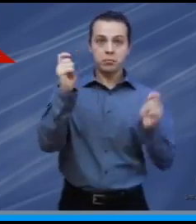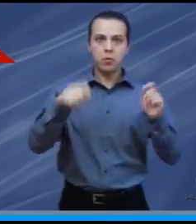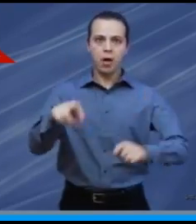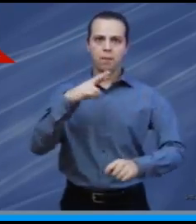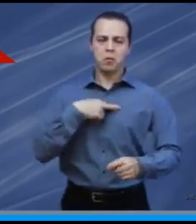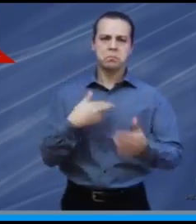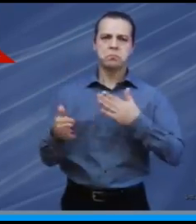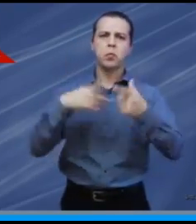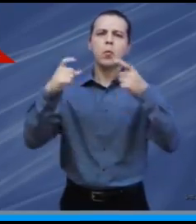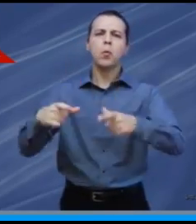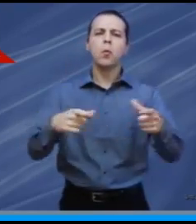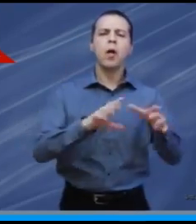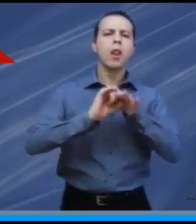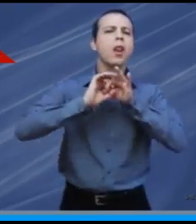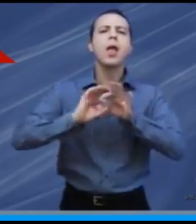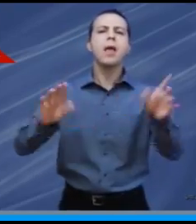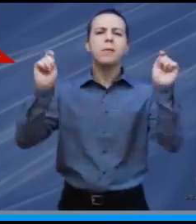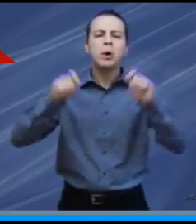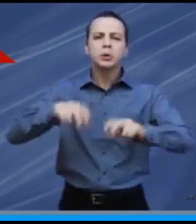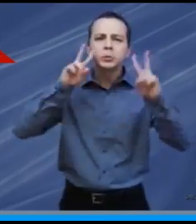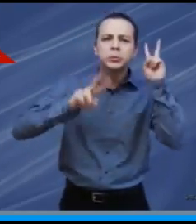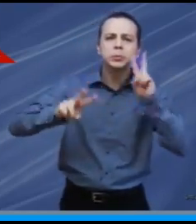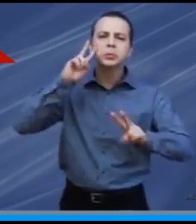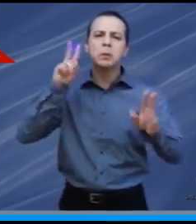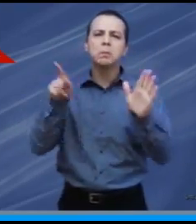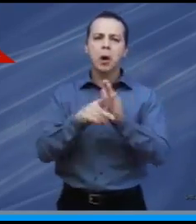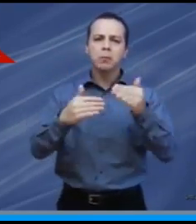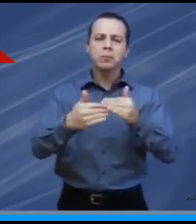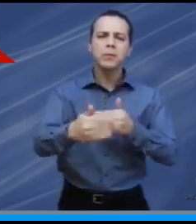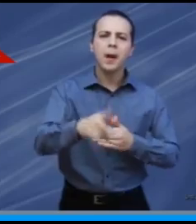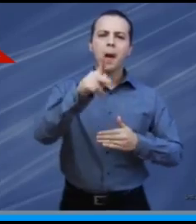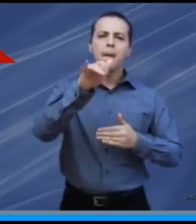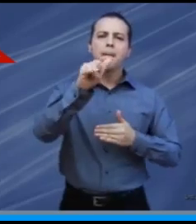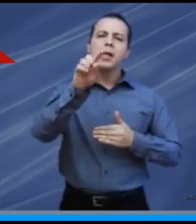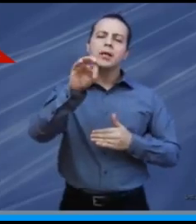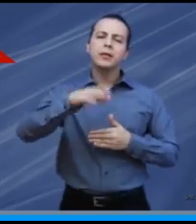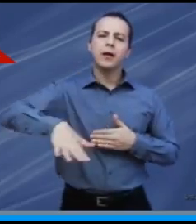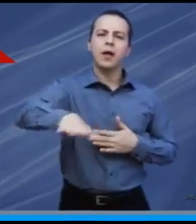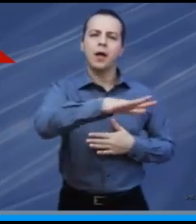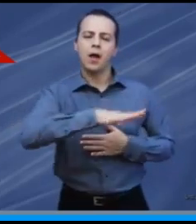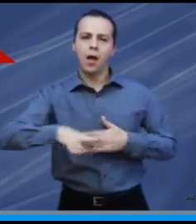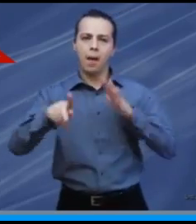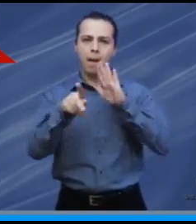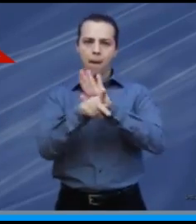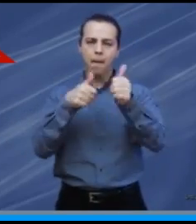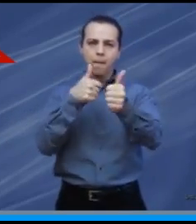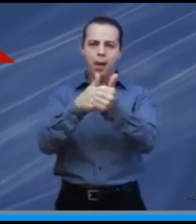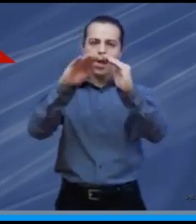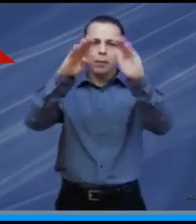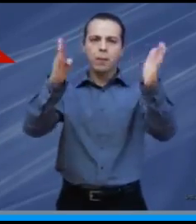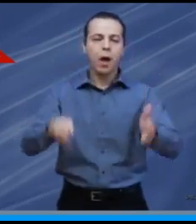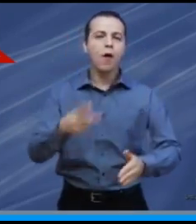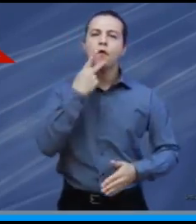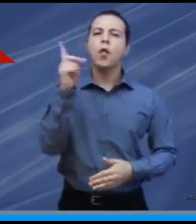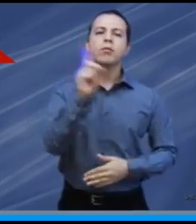setor que eu achasse que fosse melhor para mim. Aí procurou saber se era possível ver o show da pista. Aí a segunda resposta foi assim, deficiente só pode